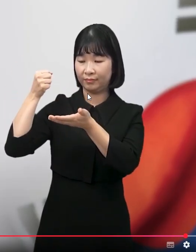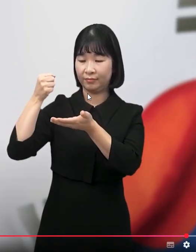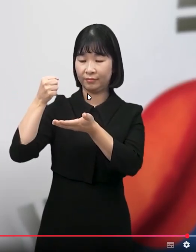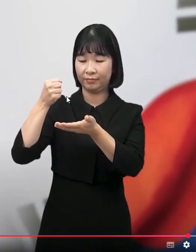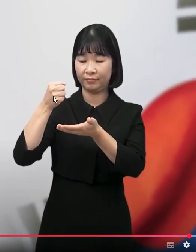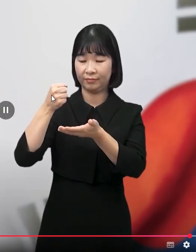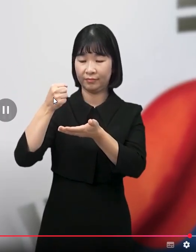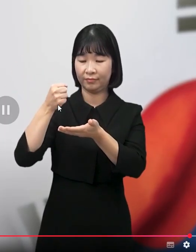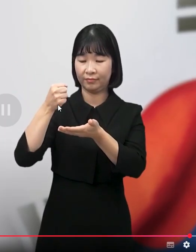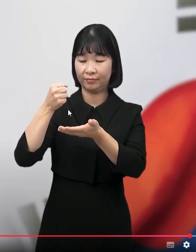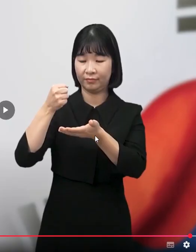이걸 보존해서